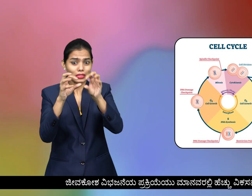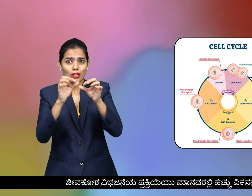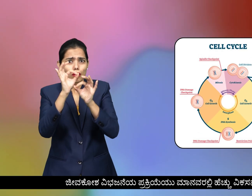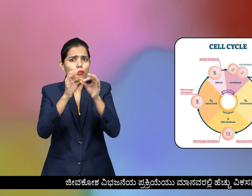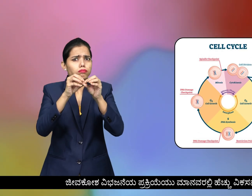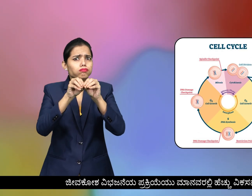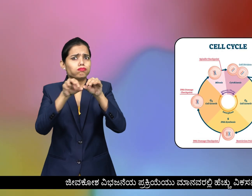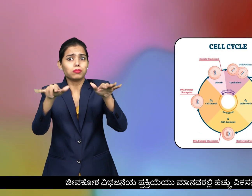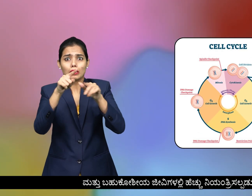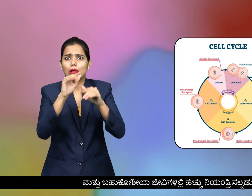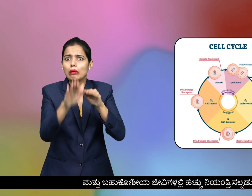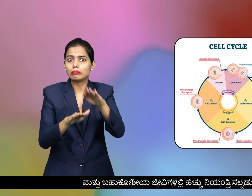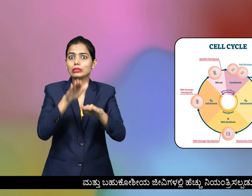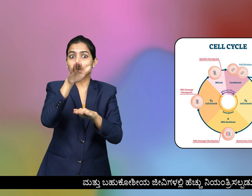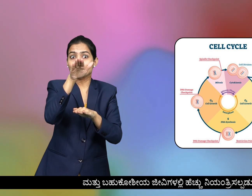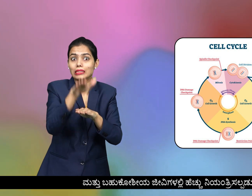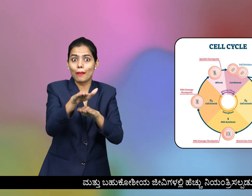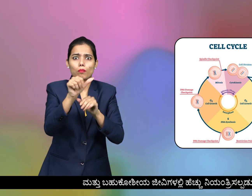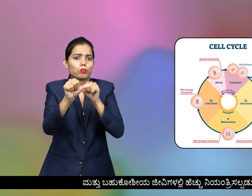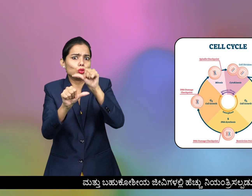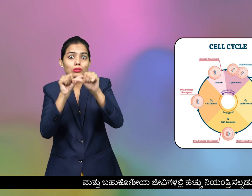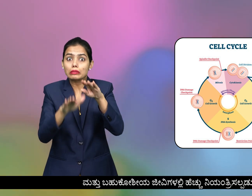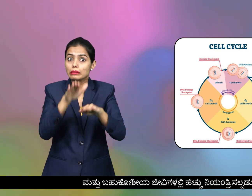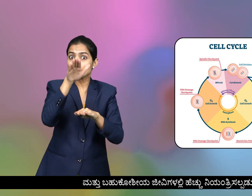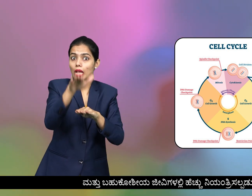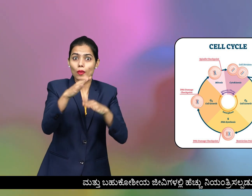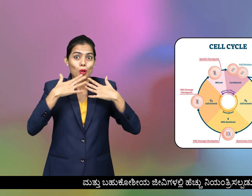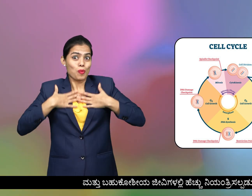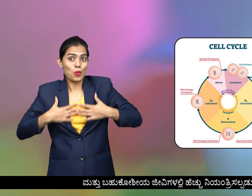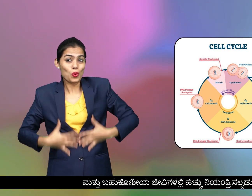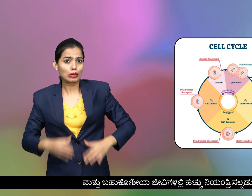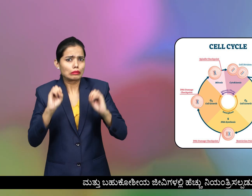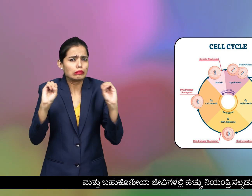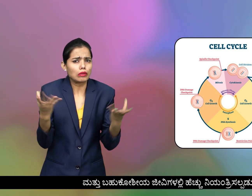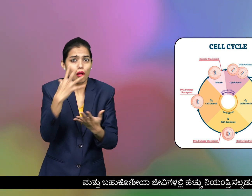ಹೆಚ್ಚು ವಿಕಸನಗೊಂಡಿದೆ ಮತ್ತು ಬಹುಕೋಶೀಯ ಜೀವಗಳಲ್ಲಿ ಹೆಚ್ಚು ನಿಯಂತ್ರಿಸಲ್ಪಡುತ್ತೆ.